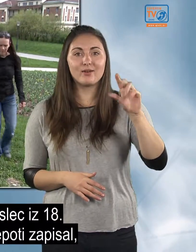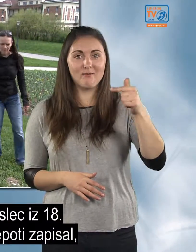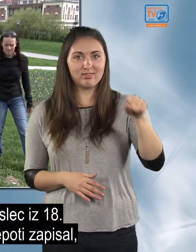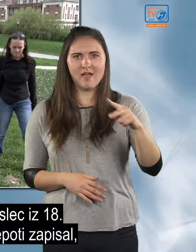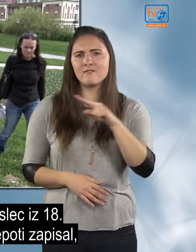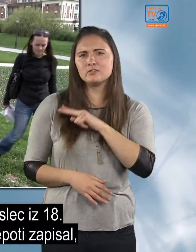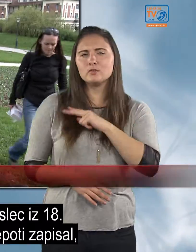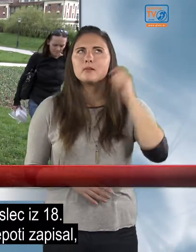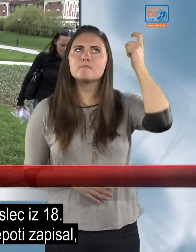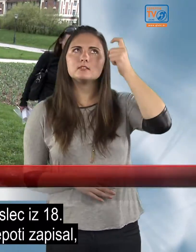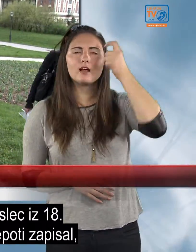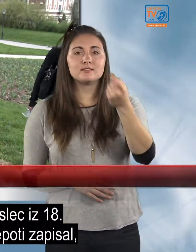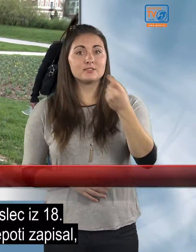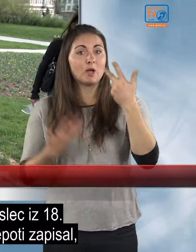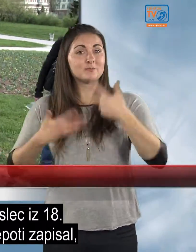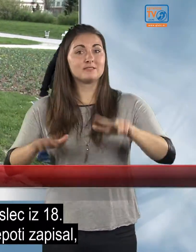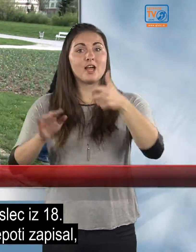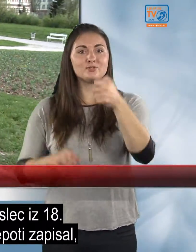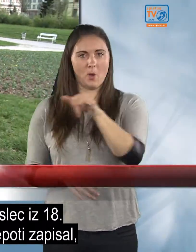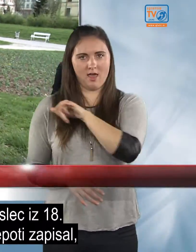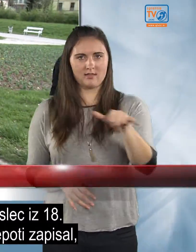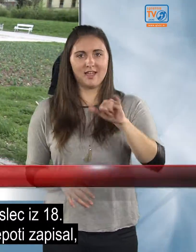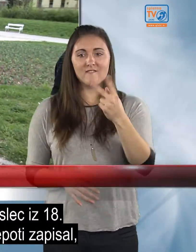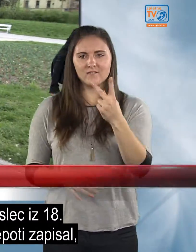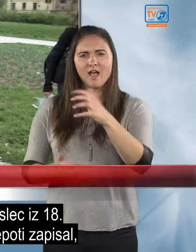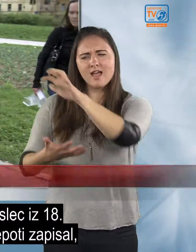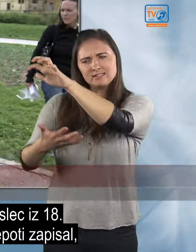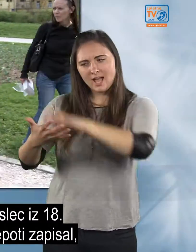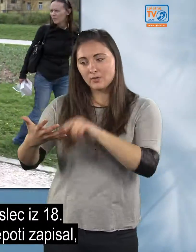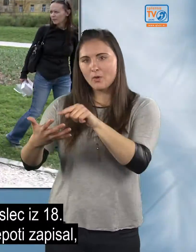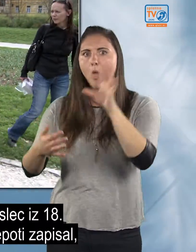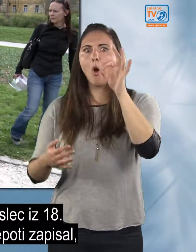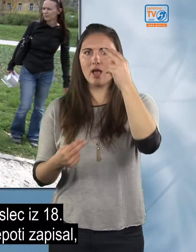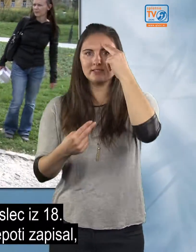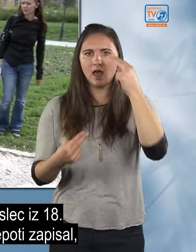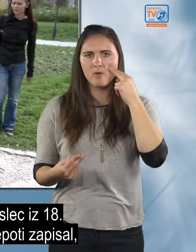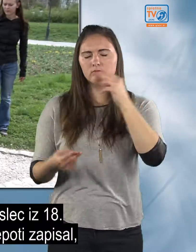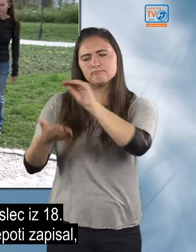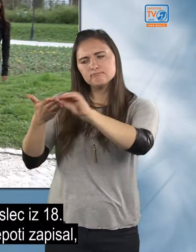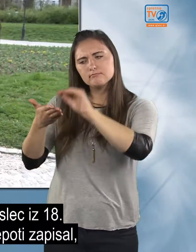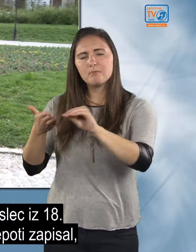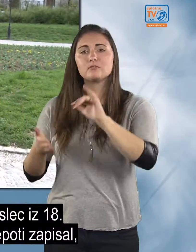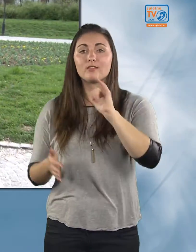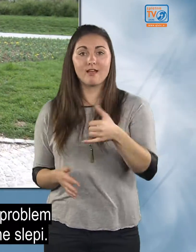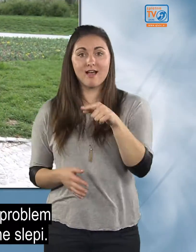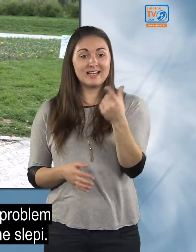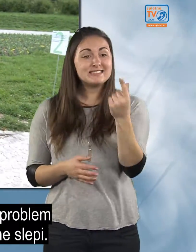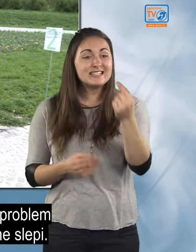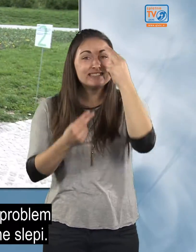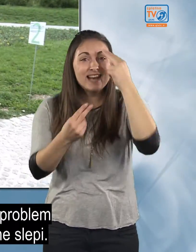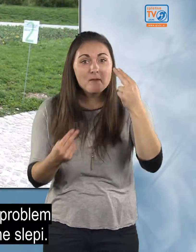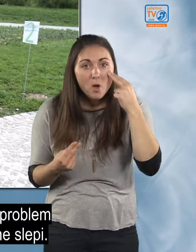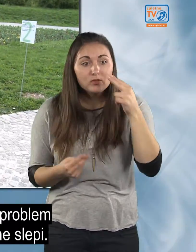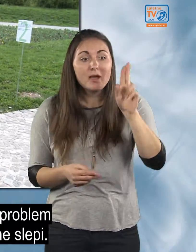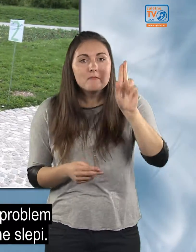Diderot, francoski mislec iz 18. stoletja, je v eseju o slepoti zapisal, da imajo s slepoto